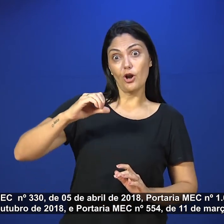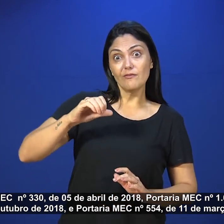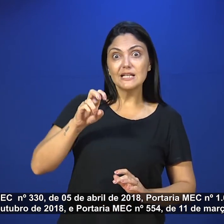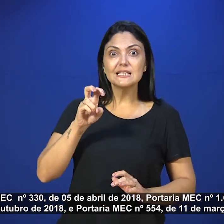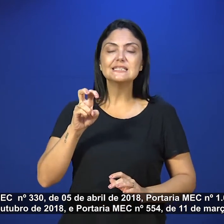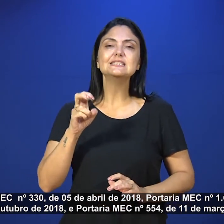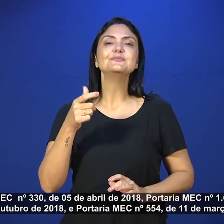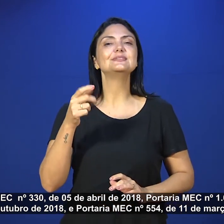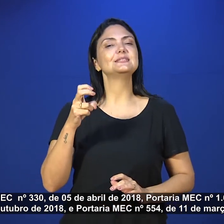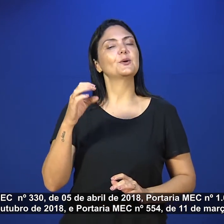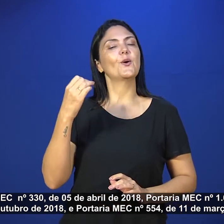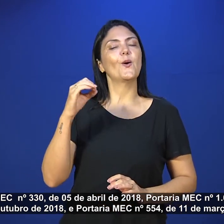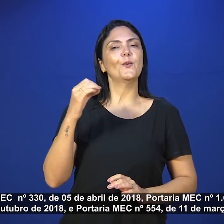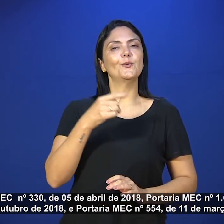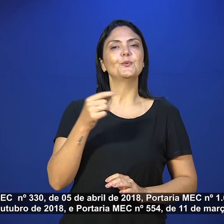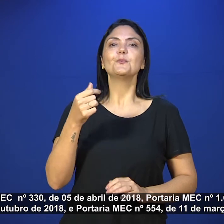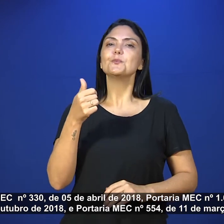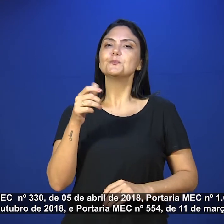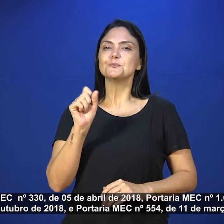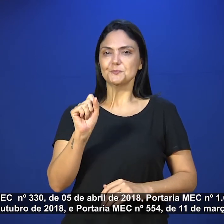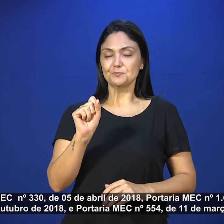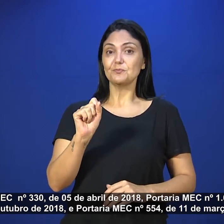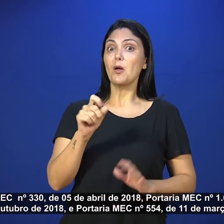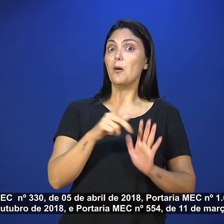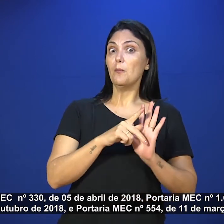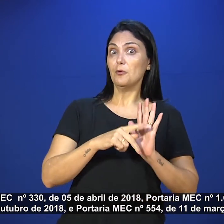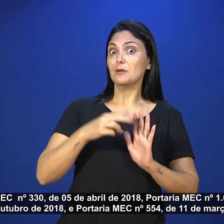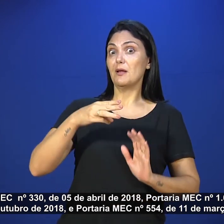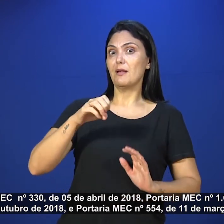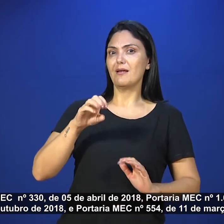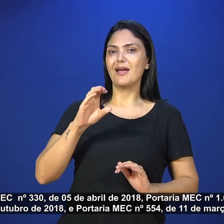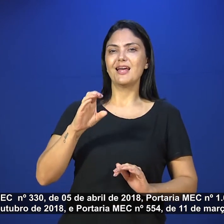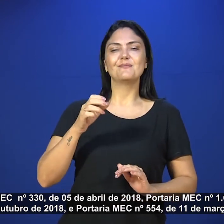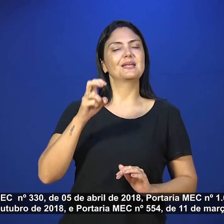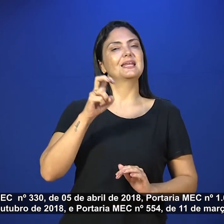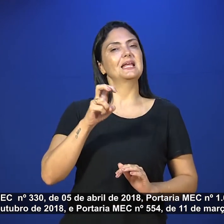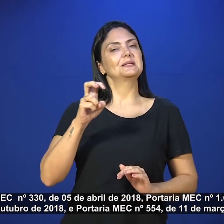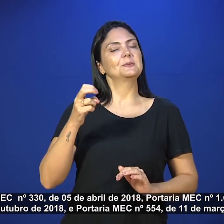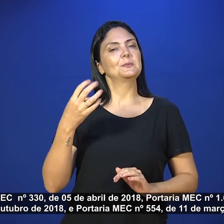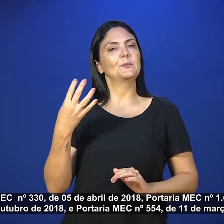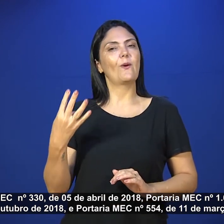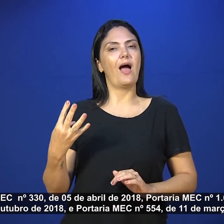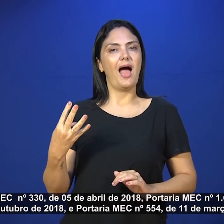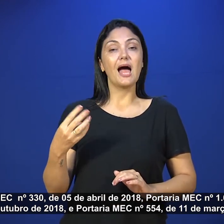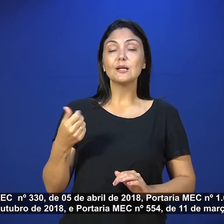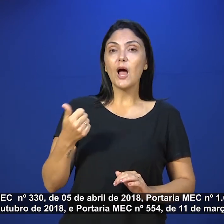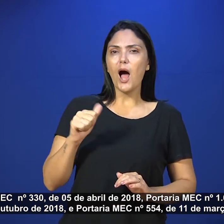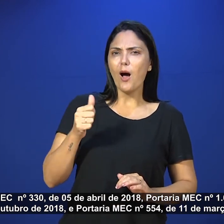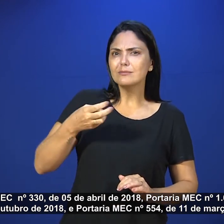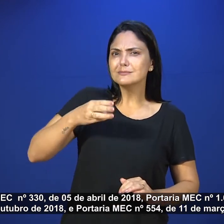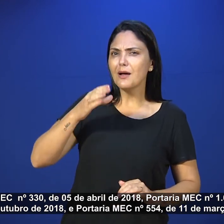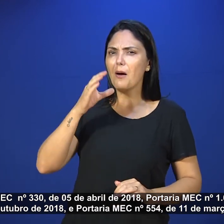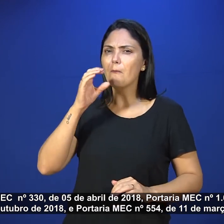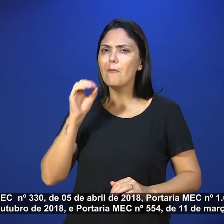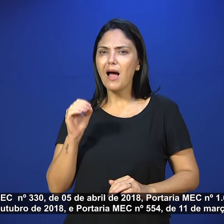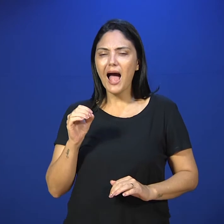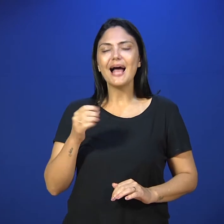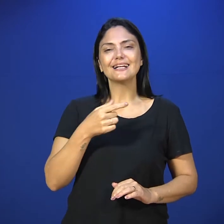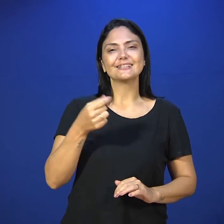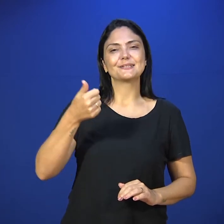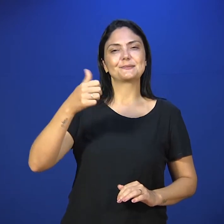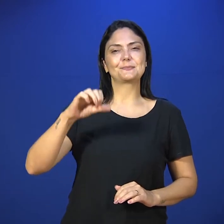de 25 de outubro de 2018 e Portaria MEC número 554, de 11 de março de